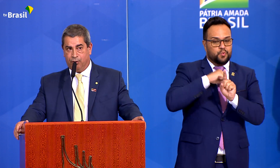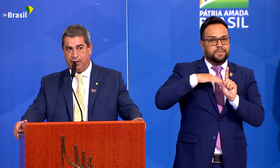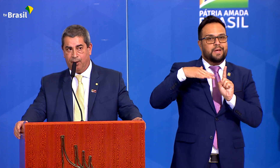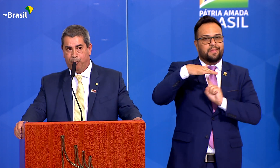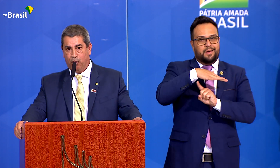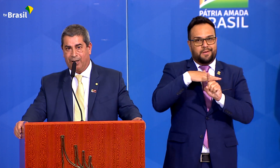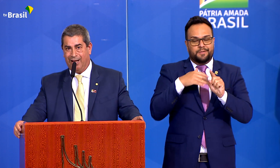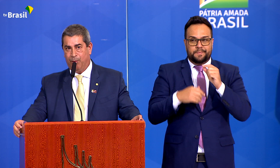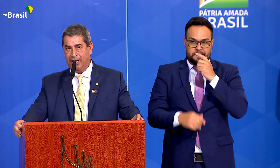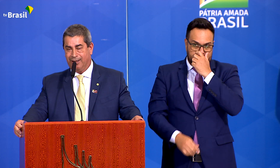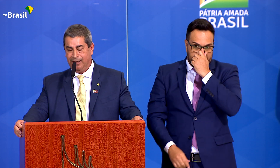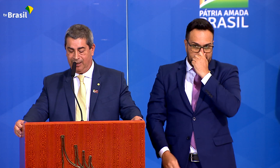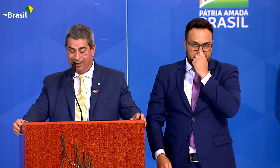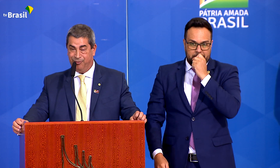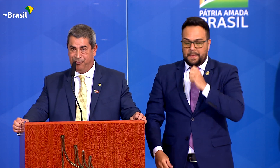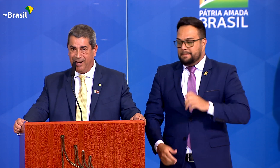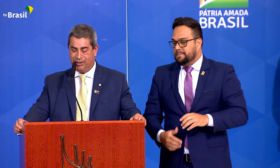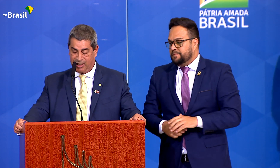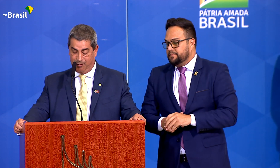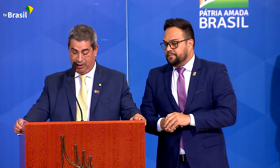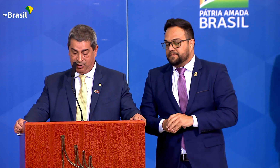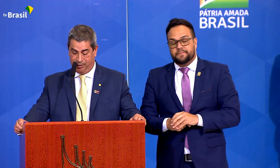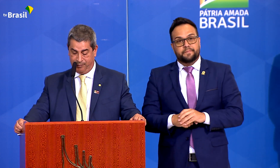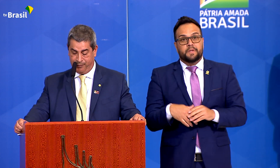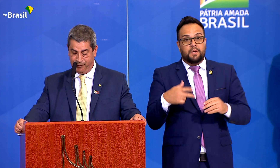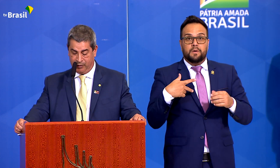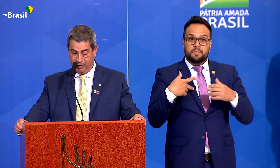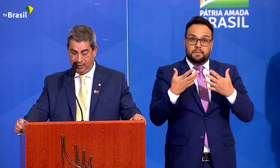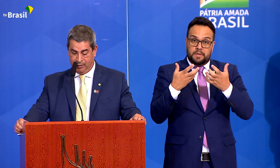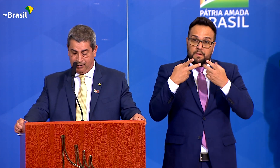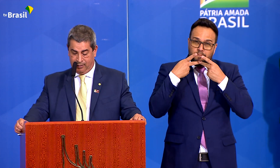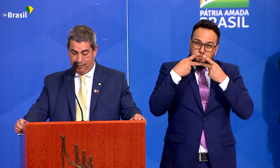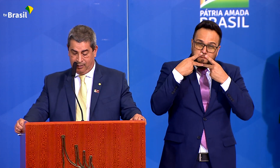o presidente eu queria proclamar aqui enfaticamente